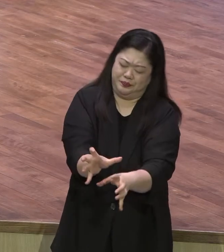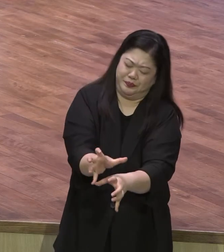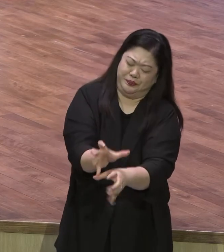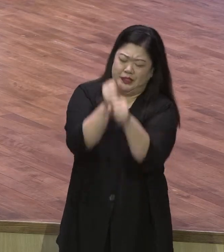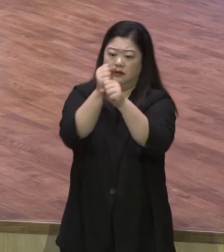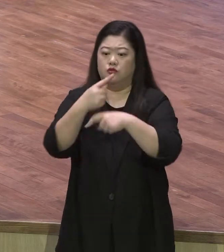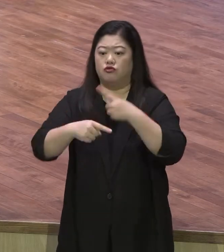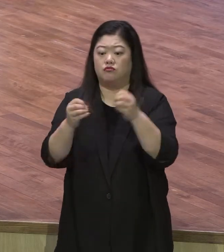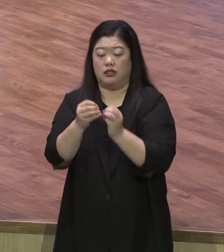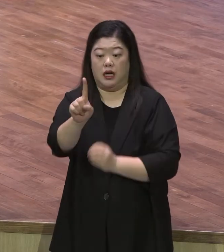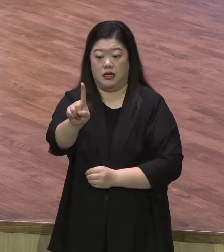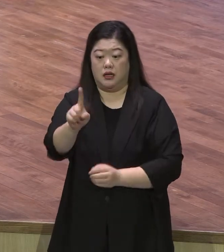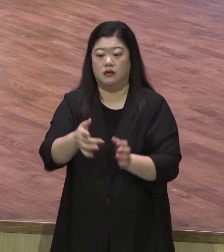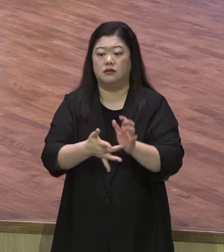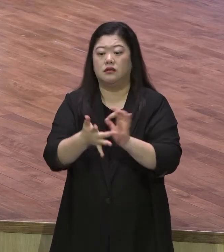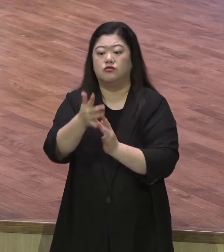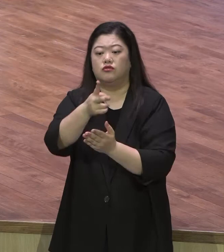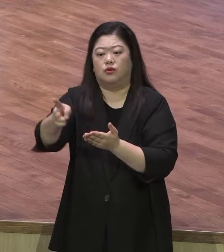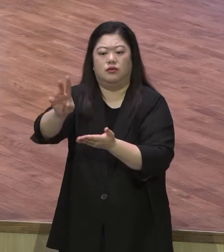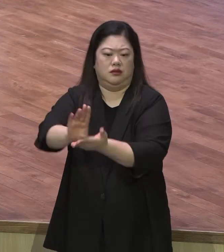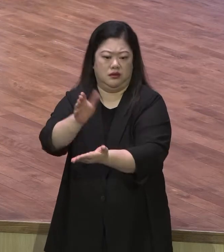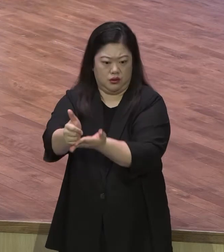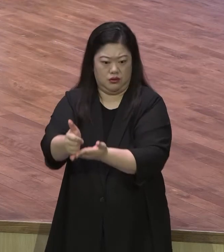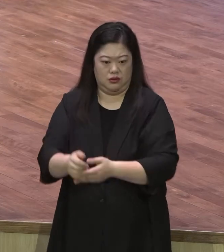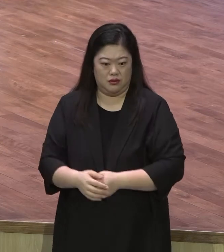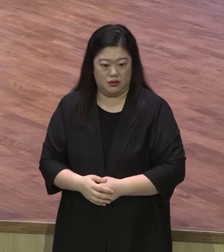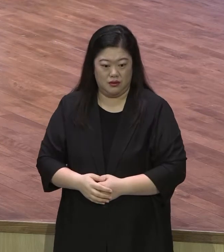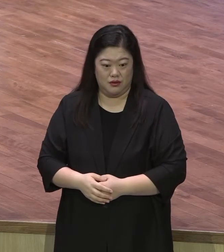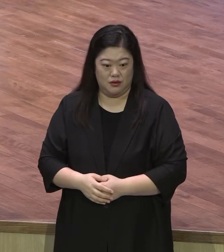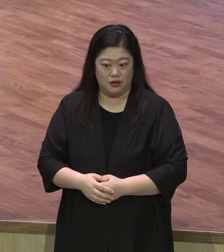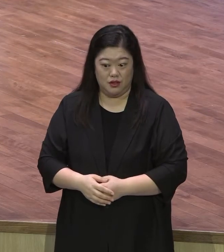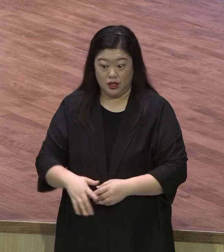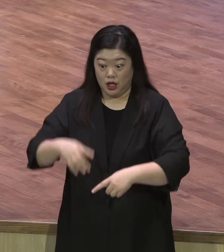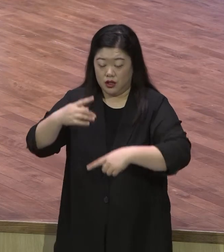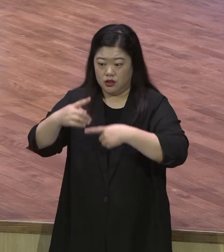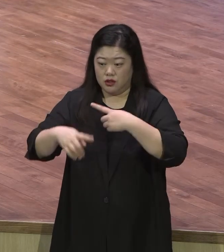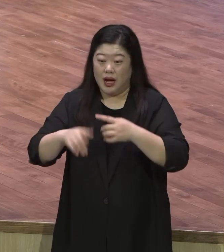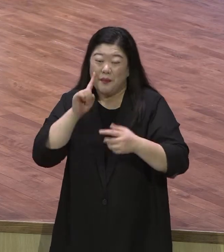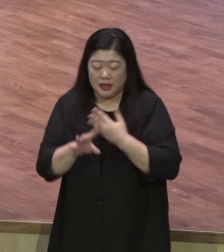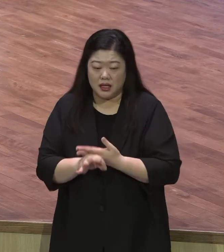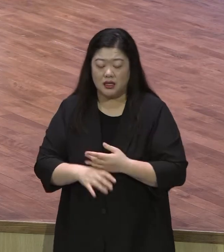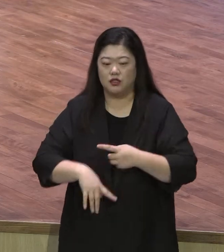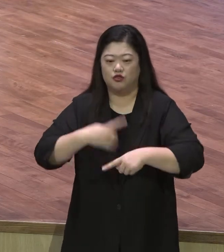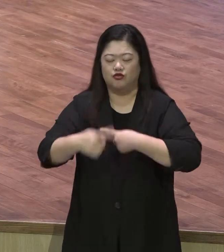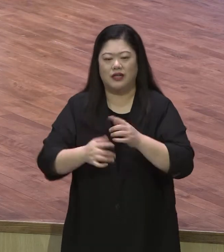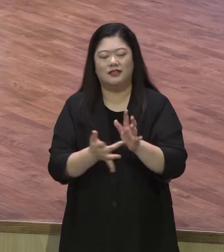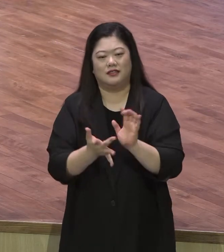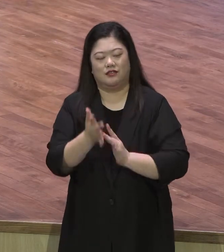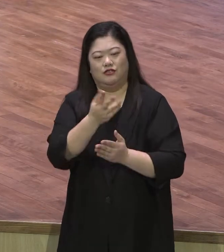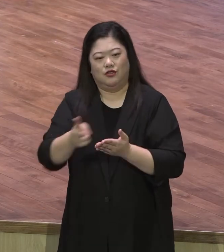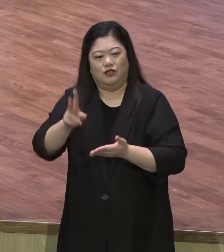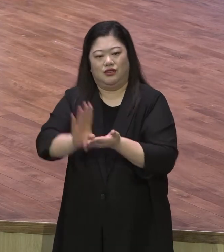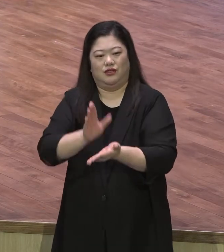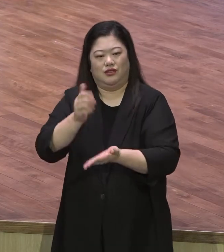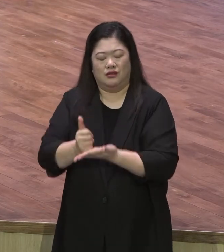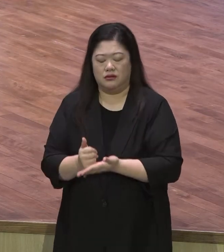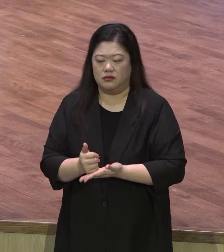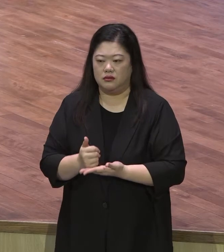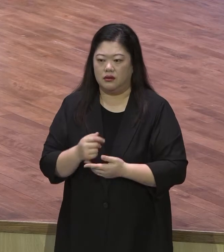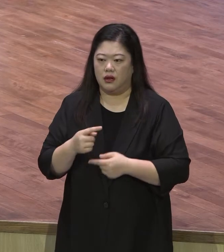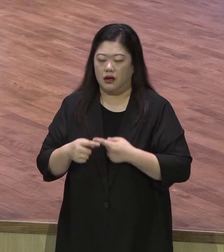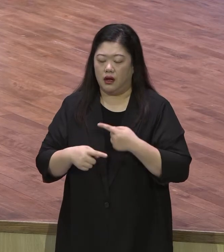고백할 수 바랍니다. 이것이 안된 분들 이게 무슨 말이냐고 질문하는 분들은 아무것도 하지 마세요.